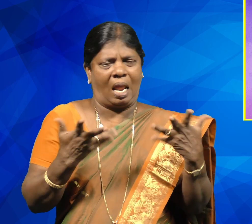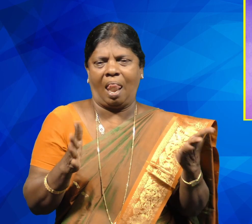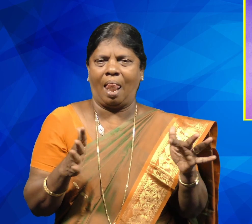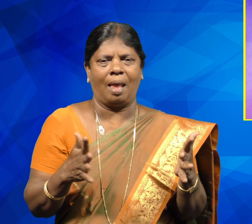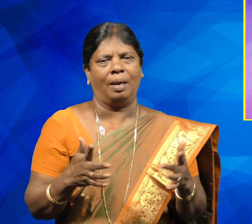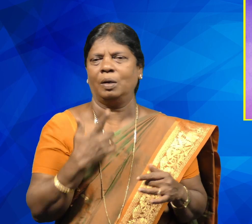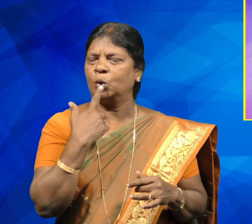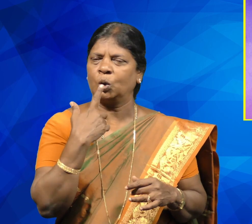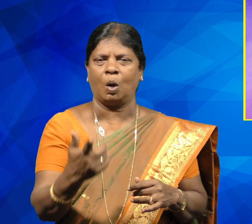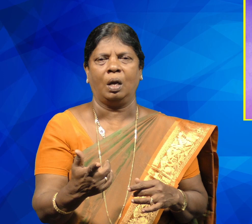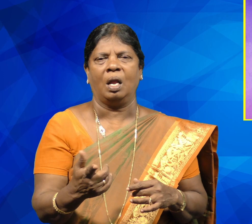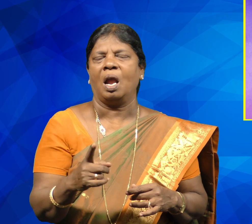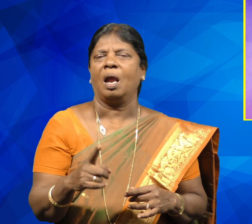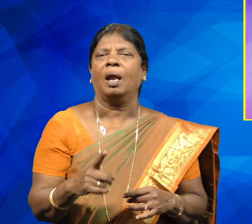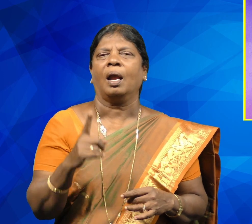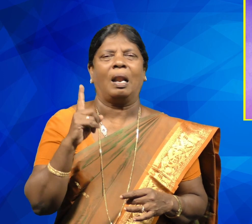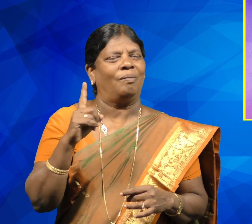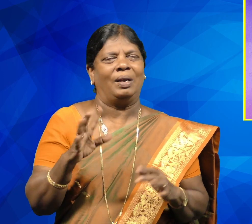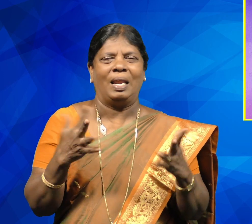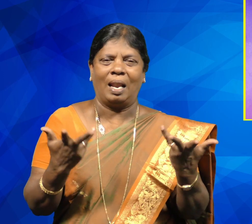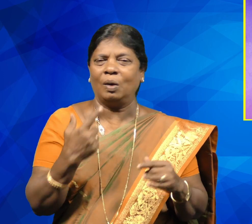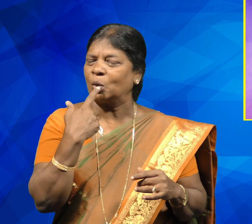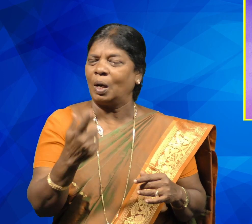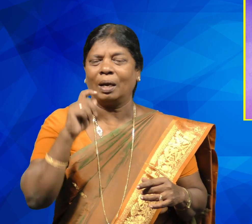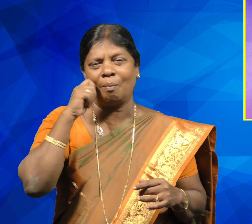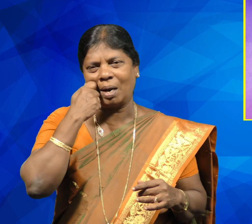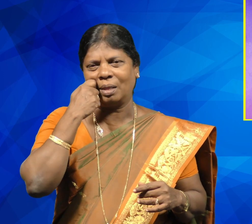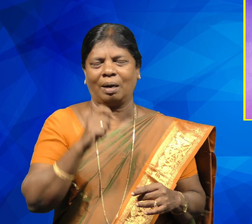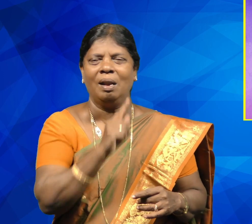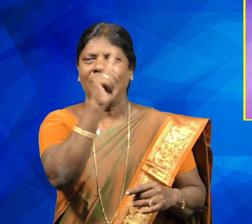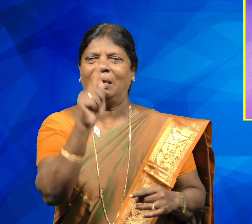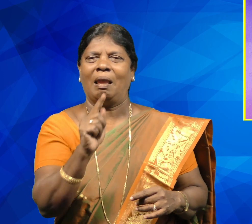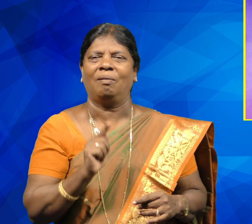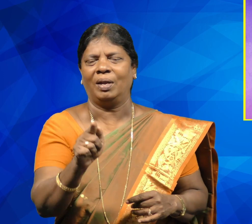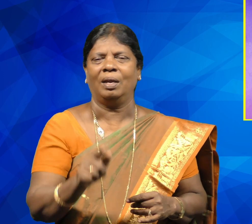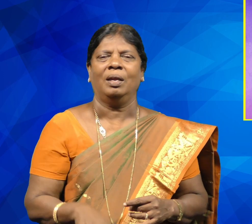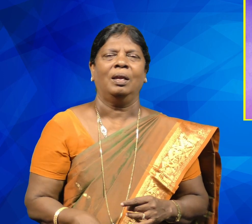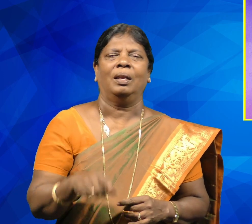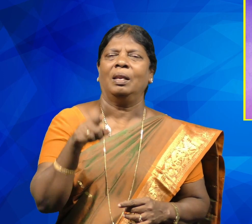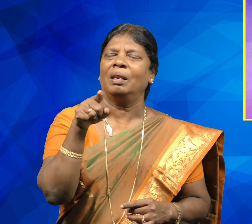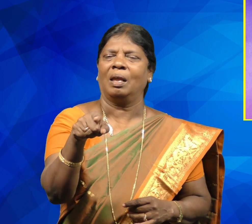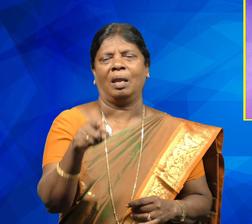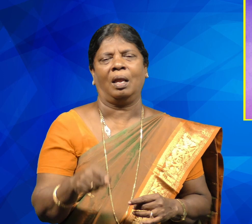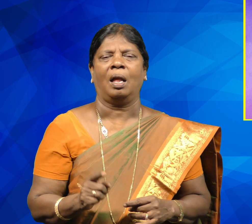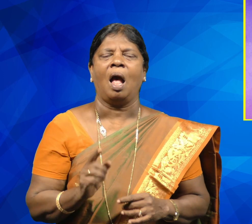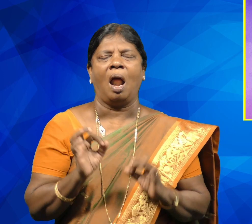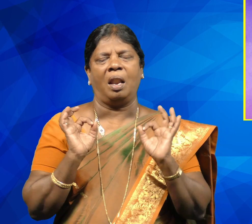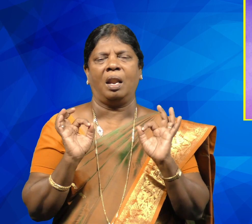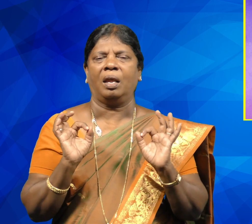கடவுள் இல்லை என்று சொல்லுகிற கடவுள் மறுப்பாளர்கள் இவர்களை பார்த்து கேட்கிற ஒரு சாதாரணமான கேள்வி,